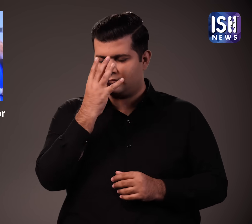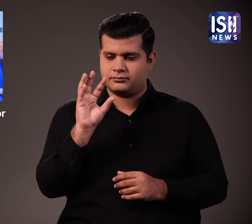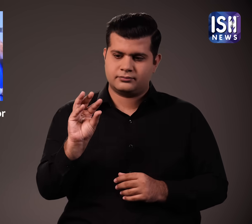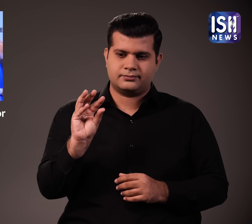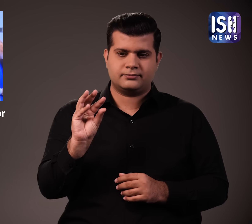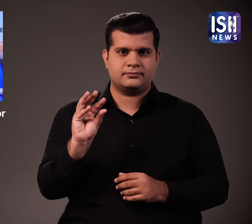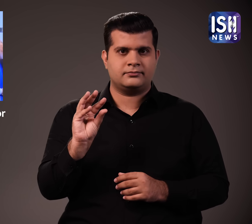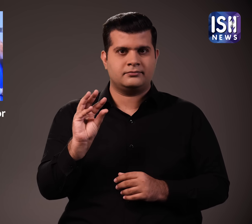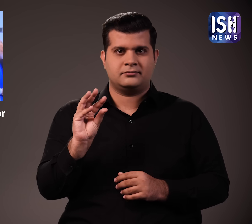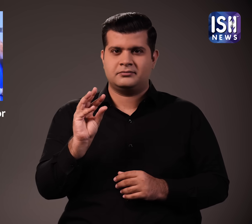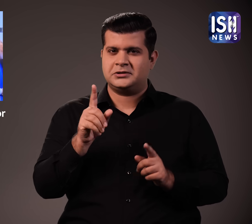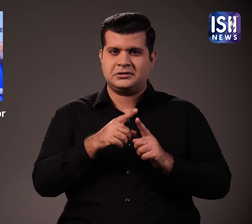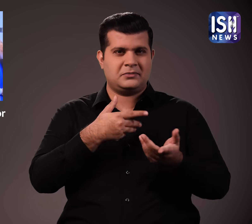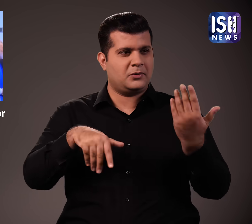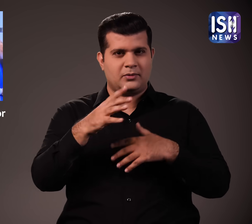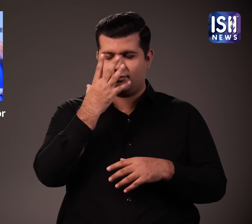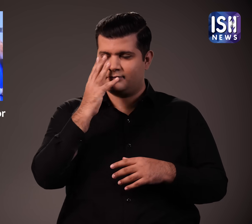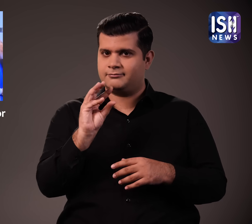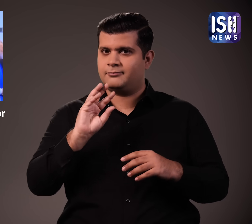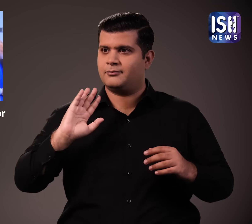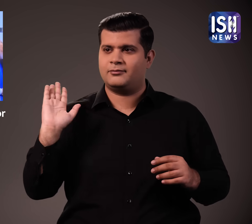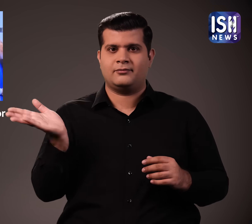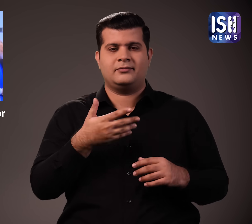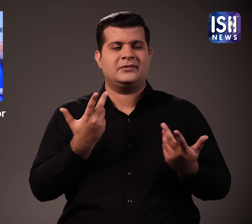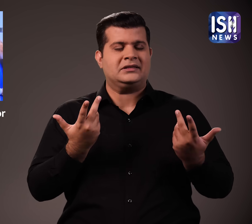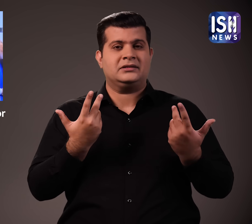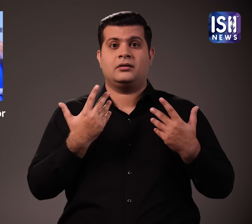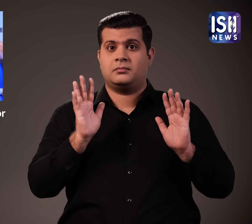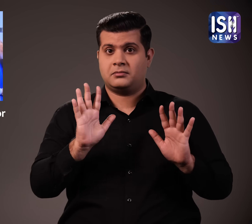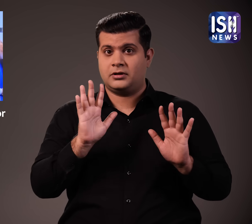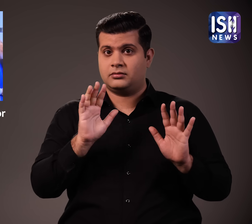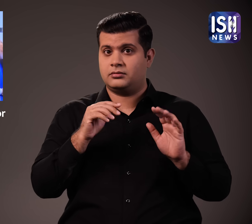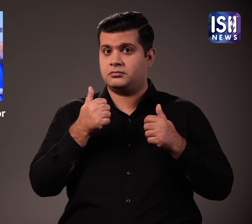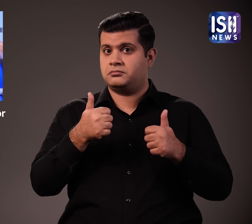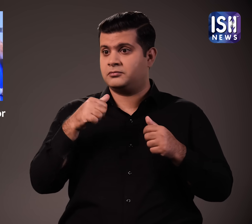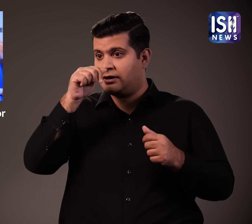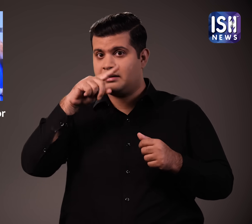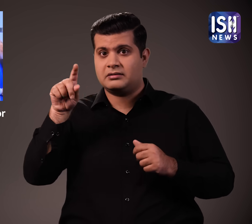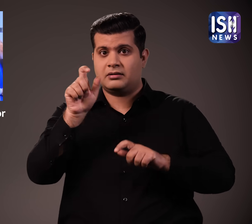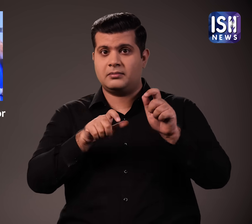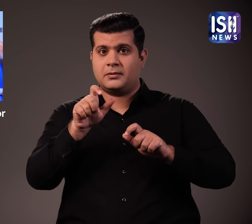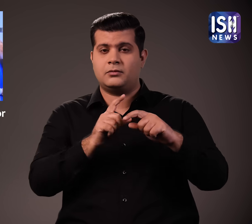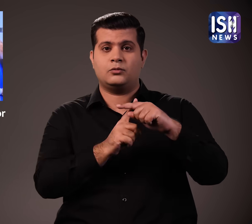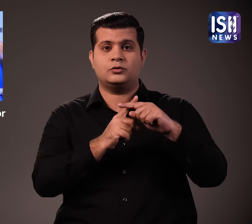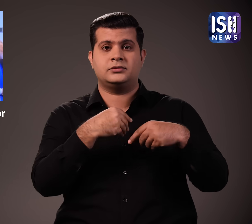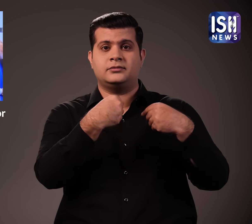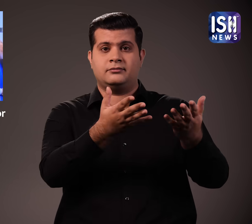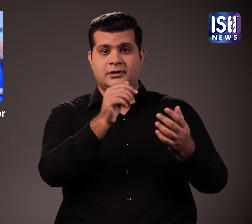हम सब भी दुखी थे हाला कि हैरानी की बात ये है कि कई लोगों ने